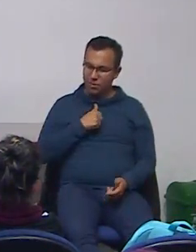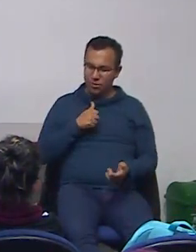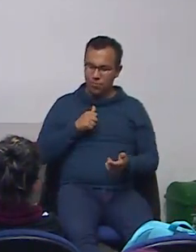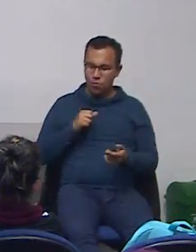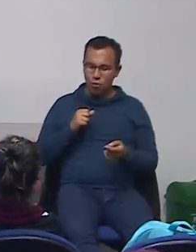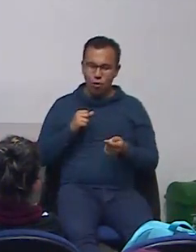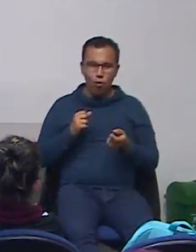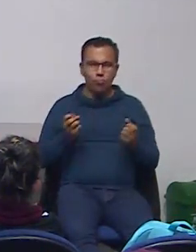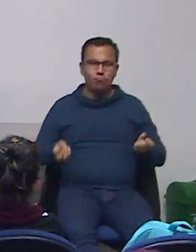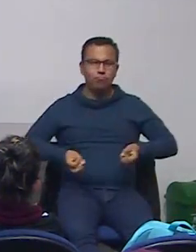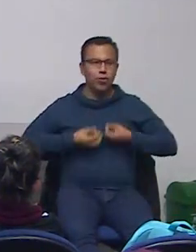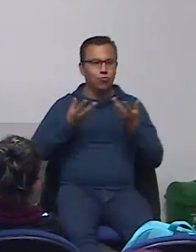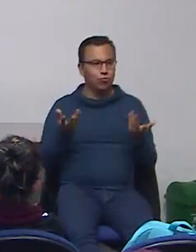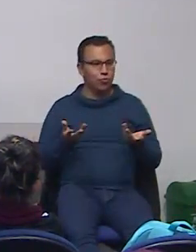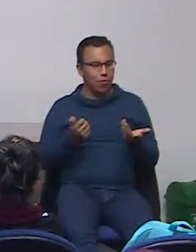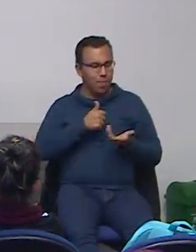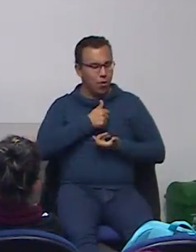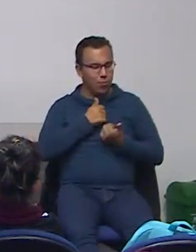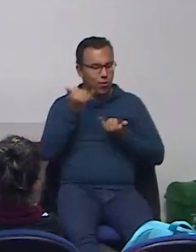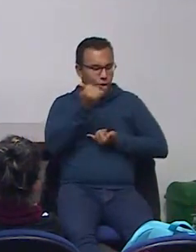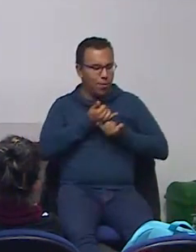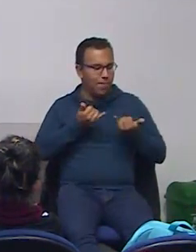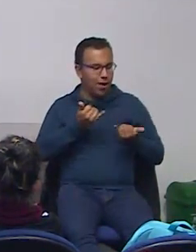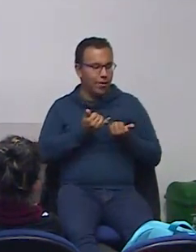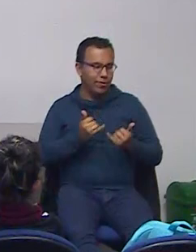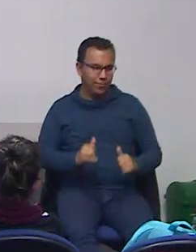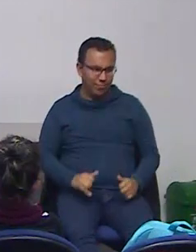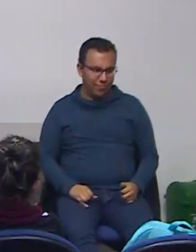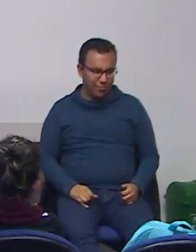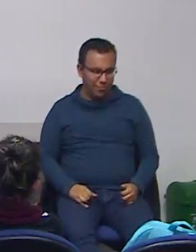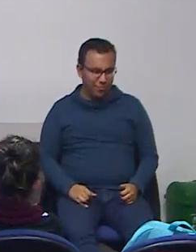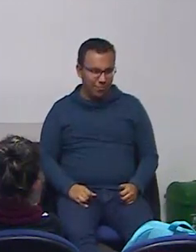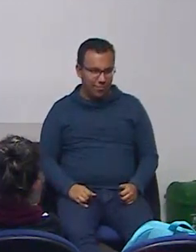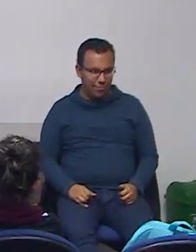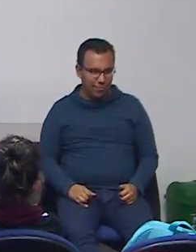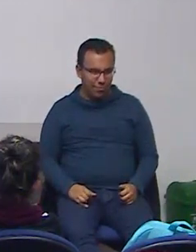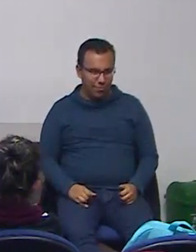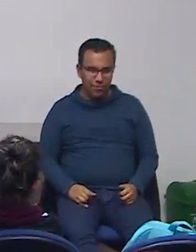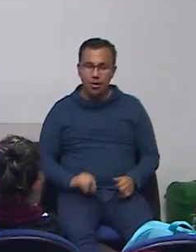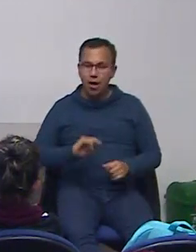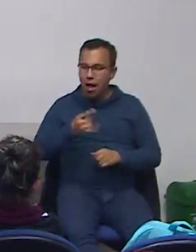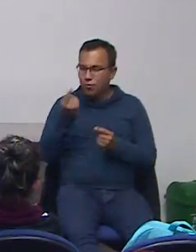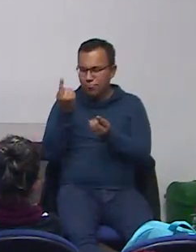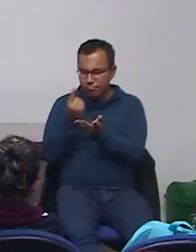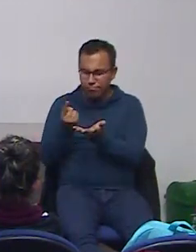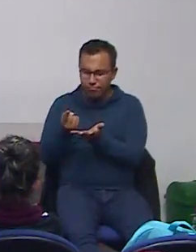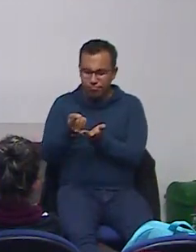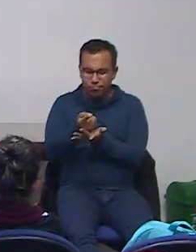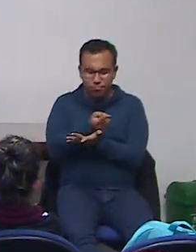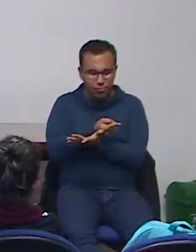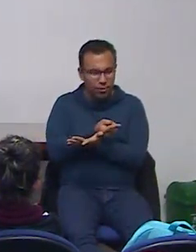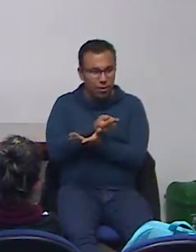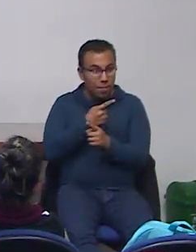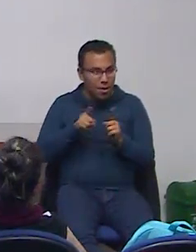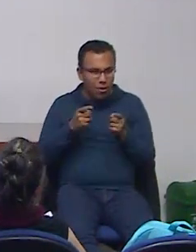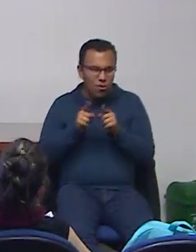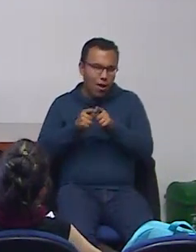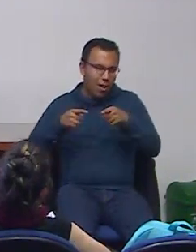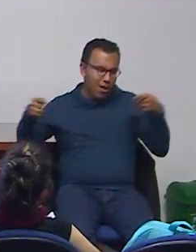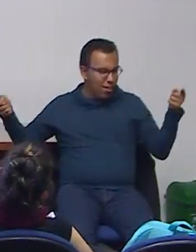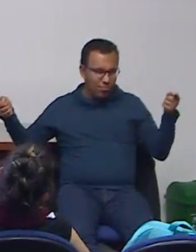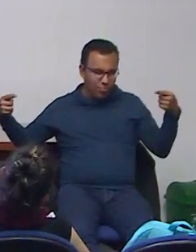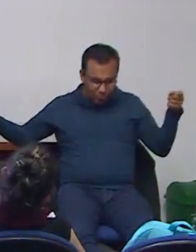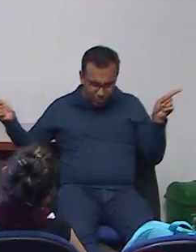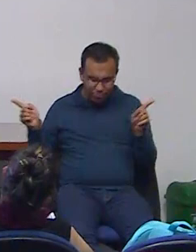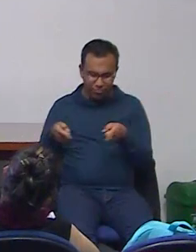nivel sonoro sí a nivel personal y y esto son una cantidad de otras cosas pero voy a no no voy a extenderme mucho en